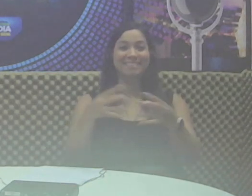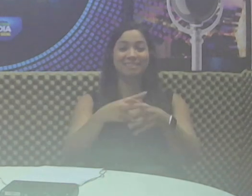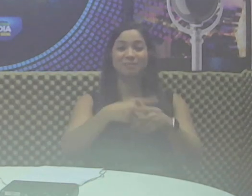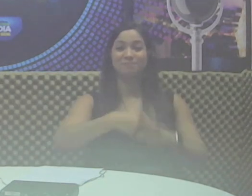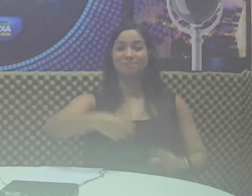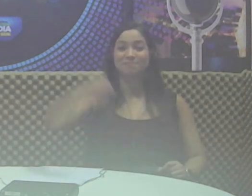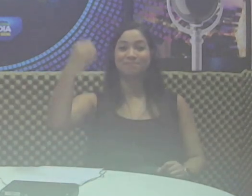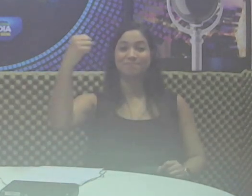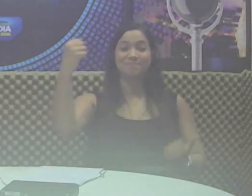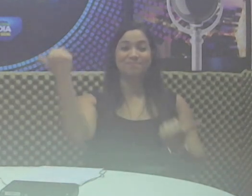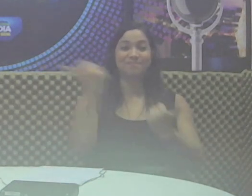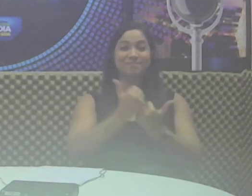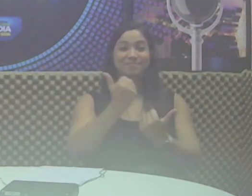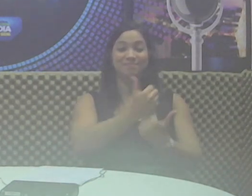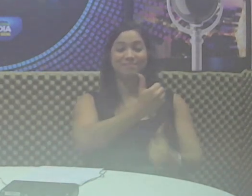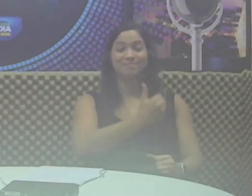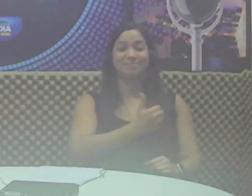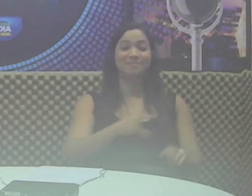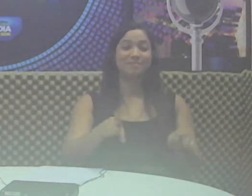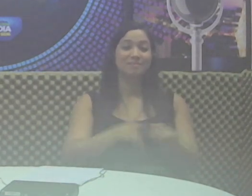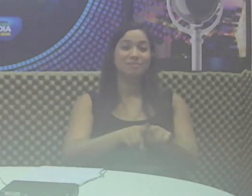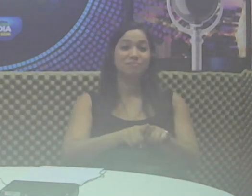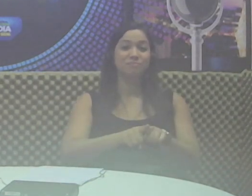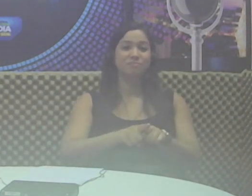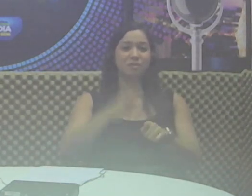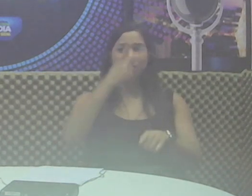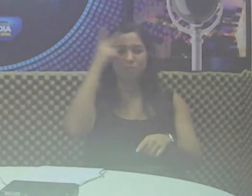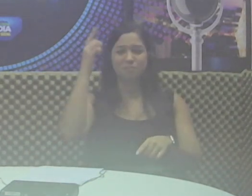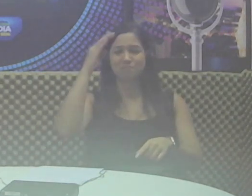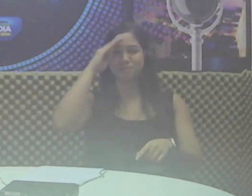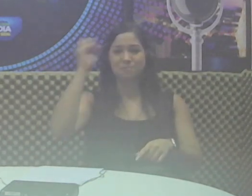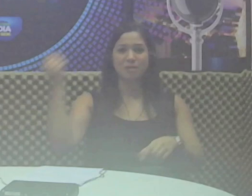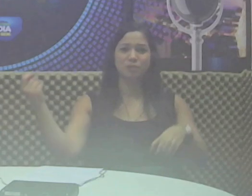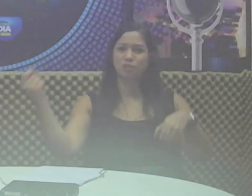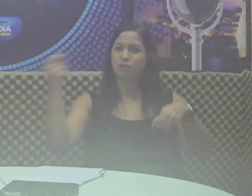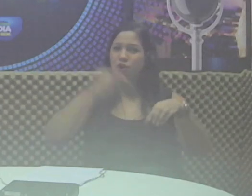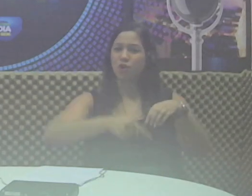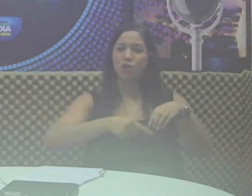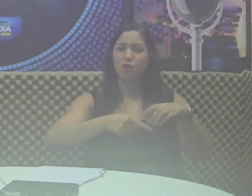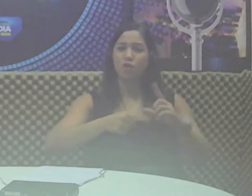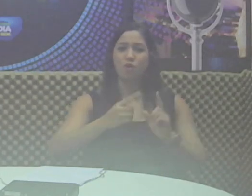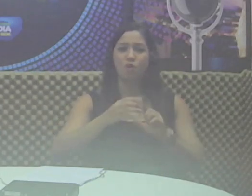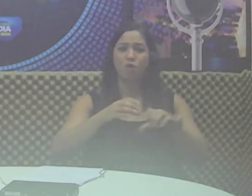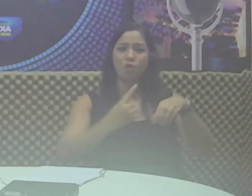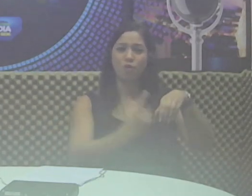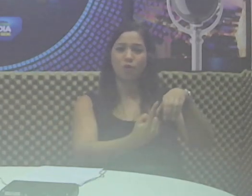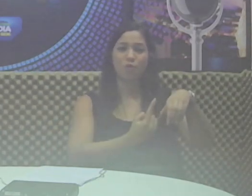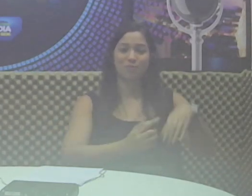e vice-campeãs, além dos artilheiros e das defesas menos vazadas.